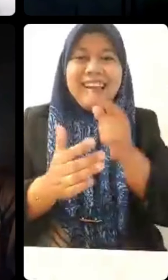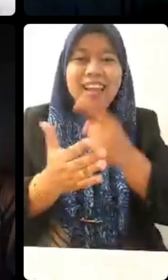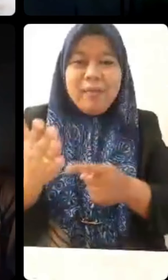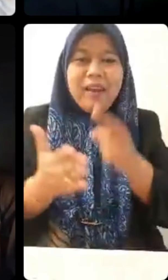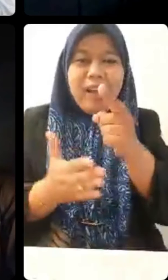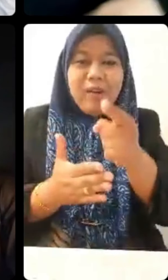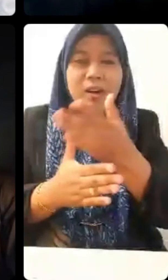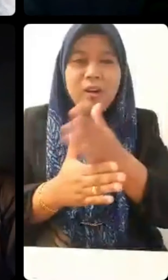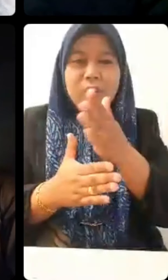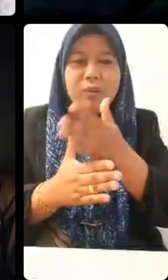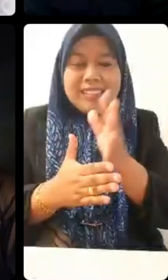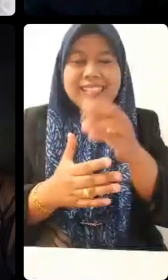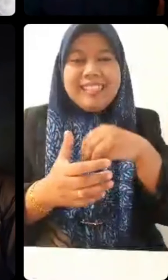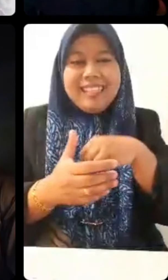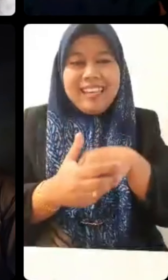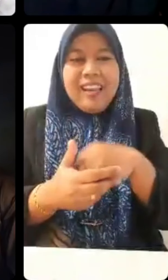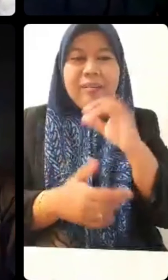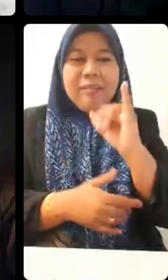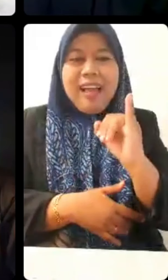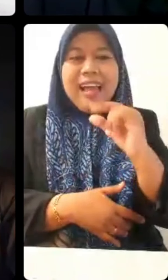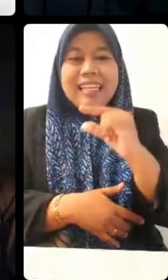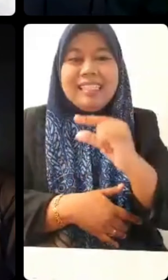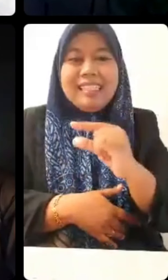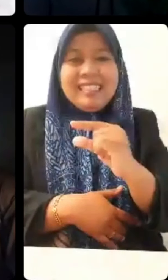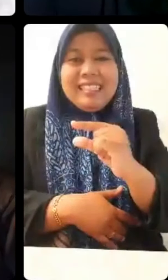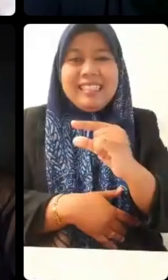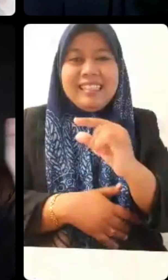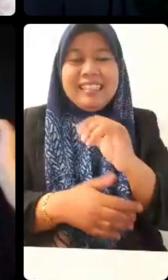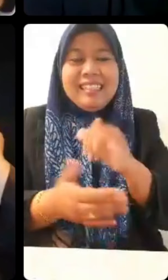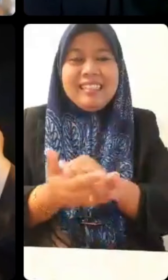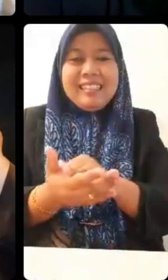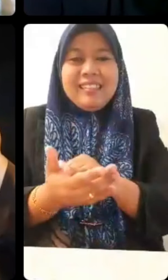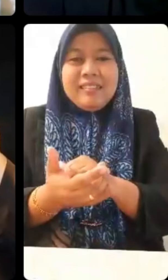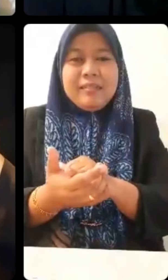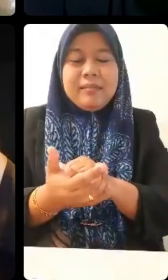ramai untuk belajar bahasa isyarat dengan mudah.